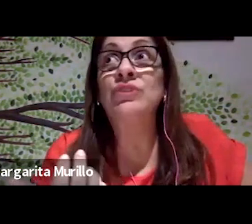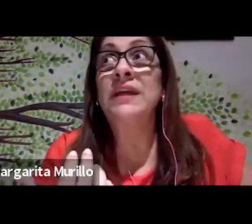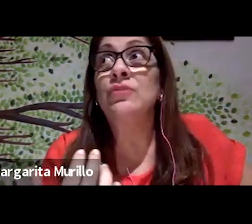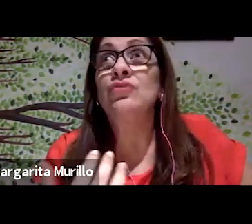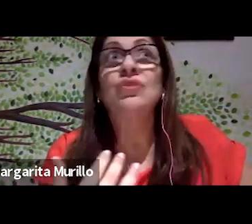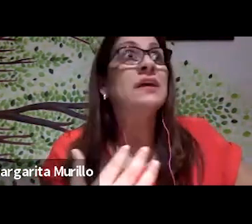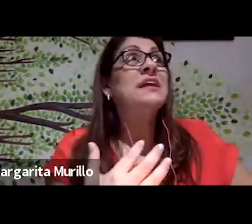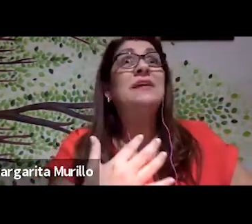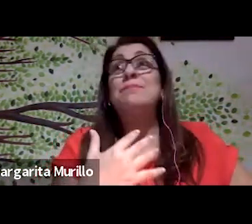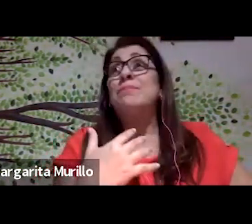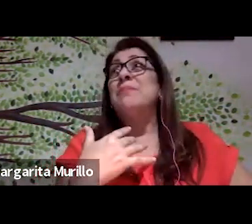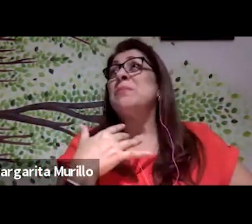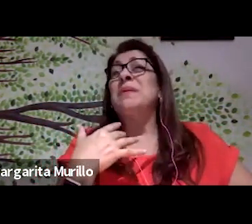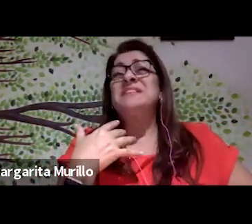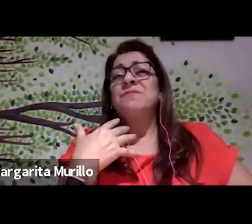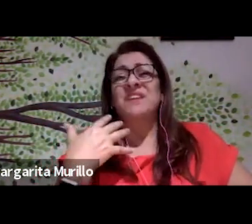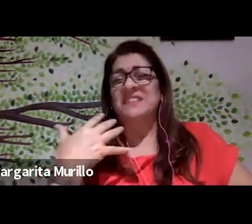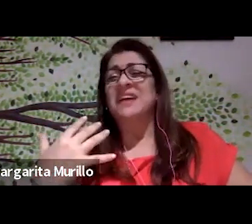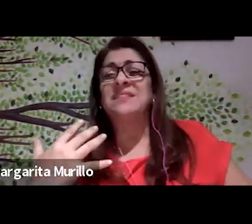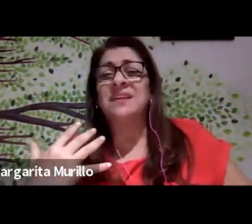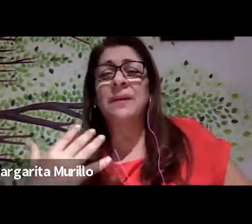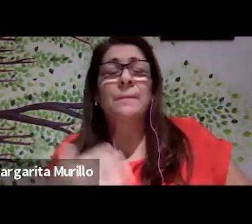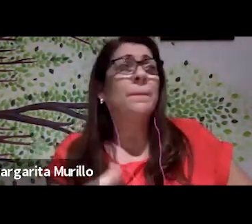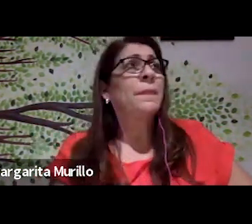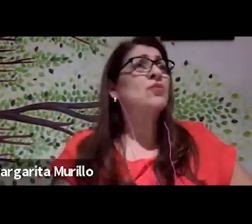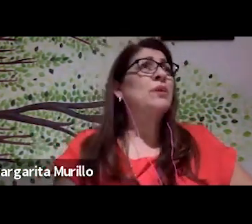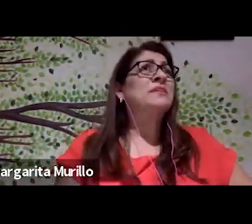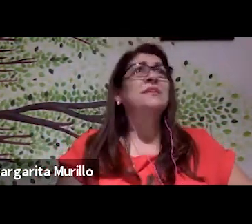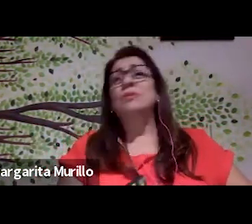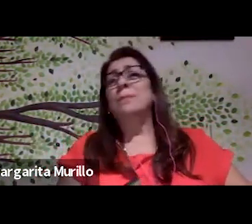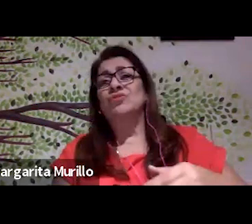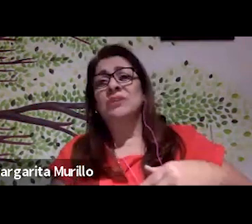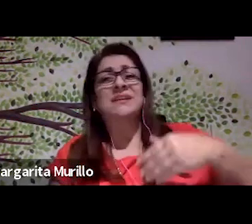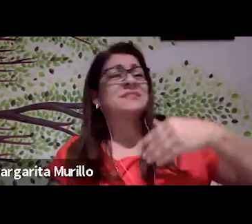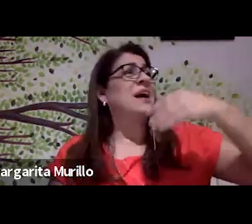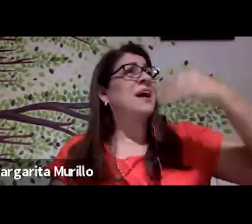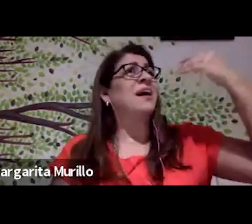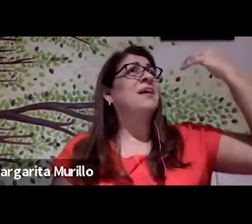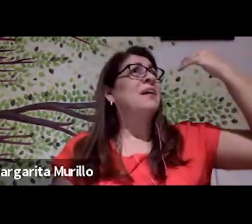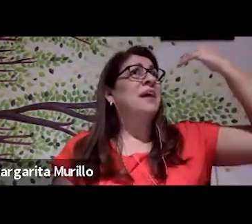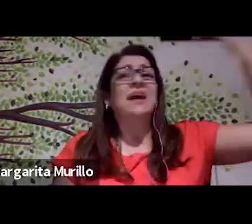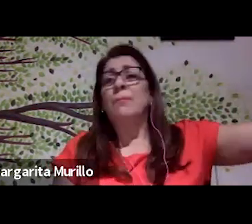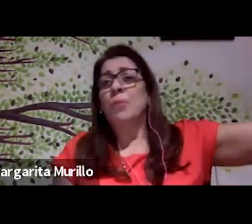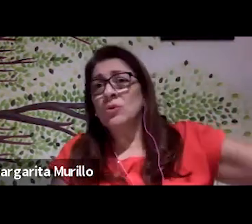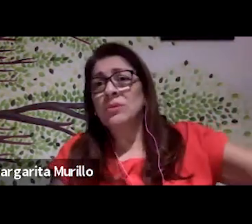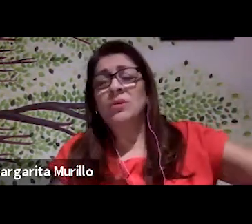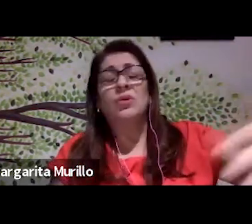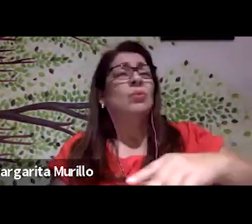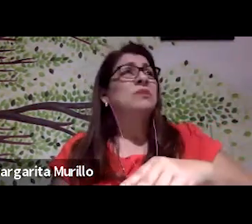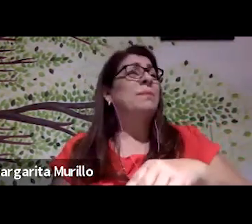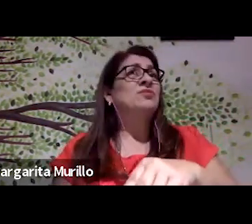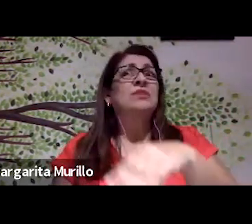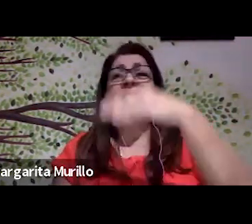para encontrarnos y para mí me parece fascinante que yo pueda atender una persona que está en Japón